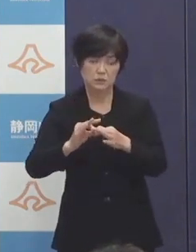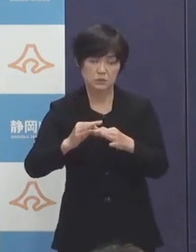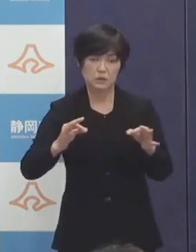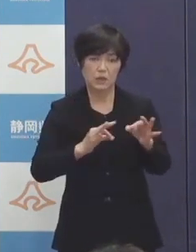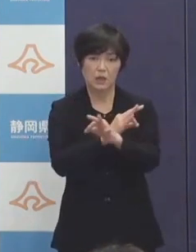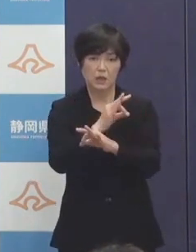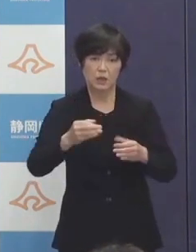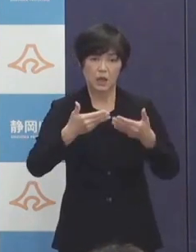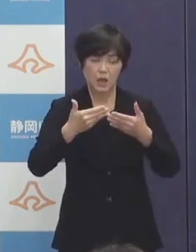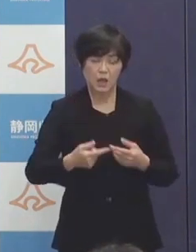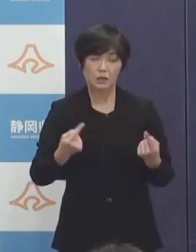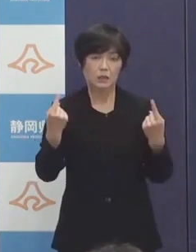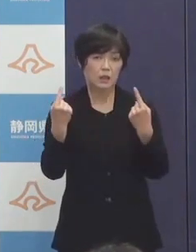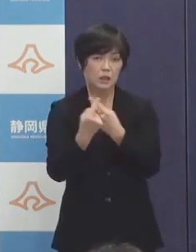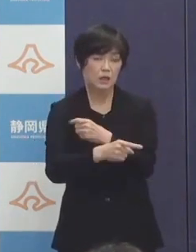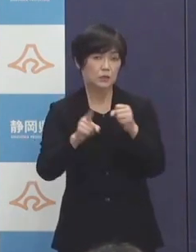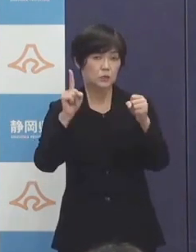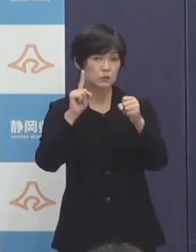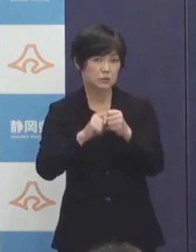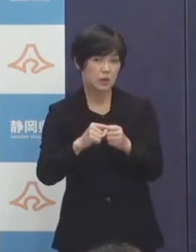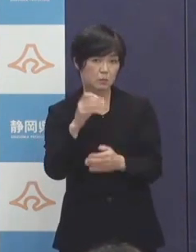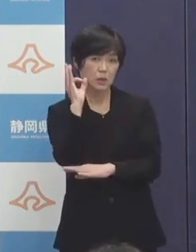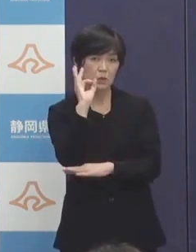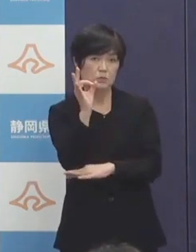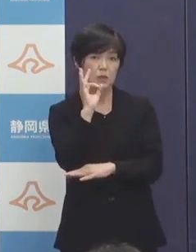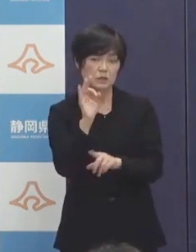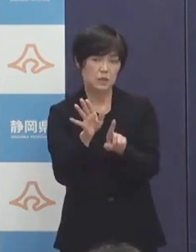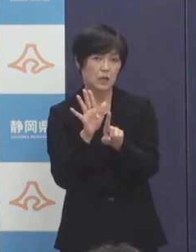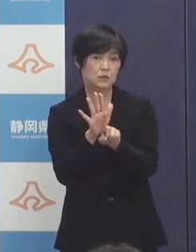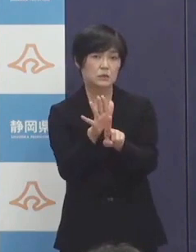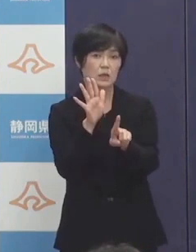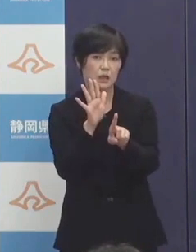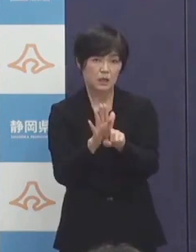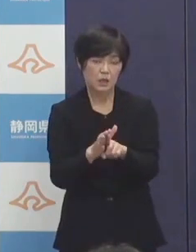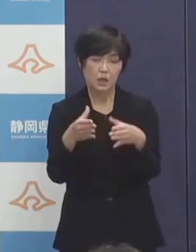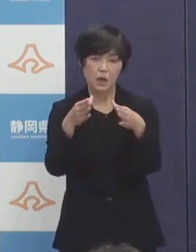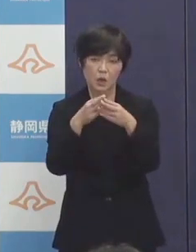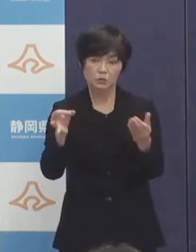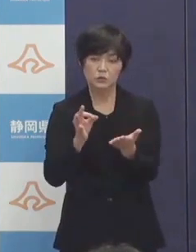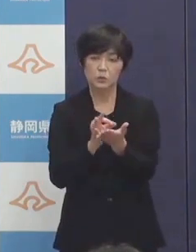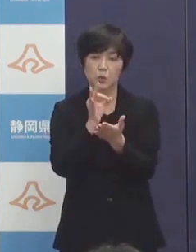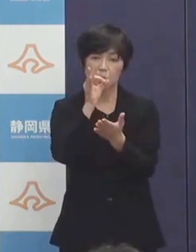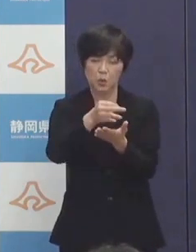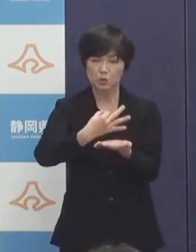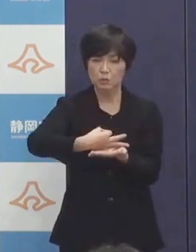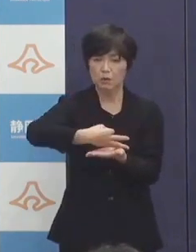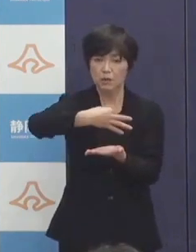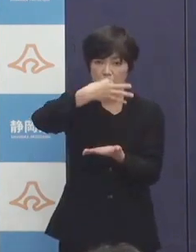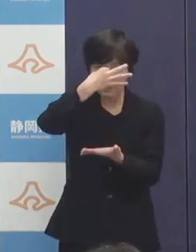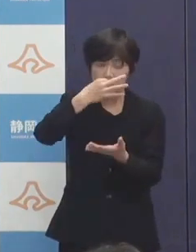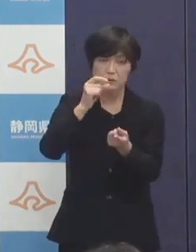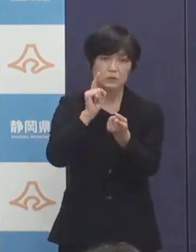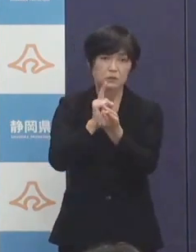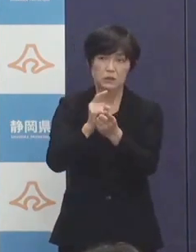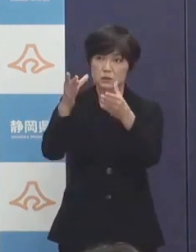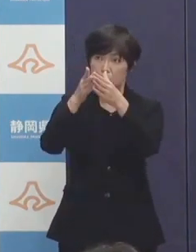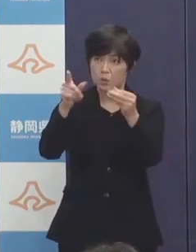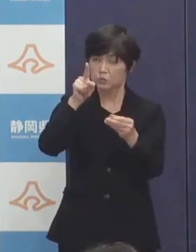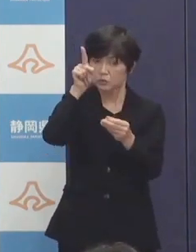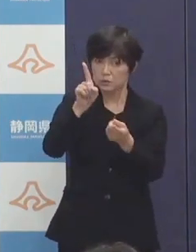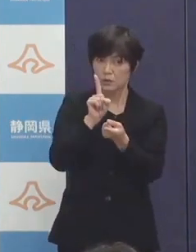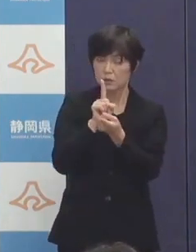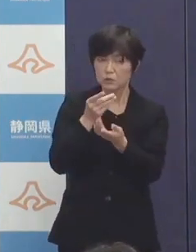化のための財政支援に対する国交付金の拡充等について国に要望しているところであります